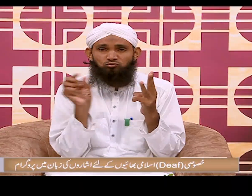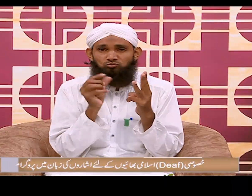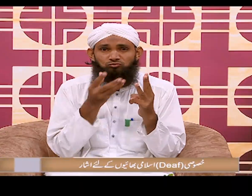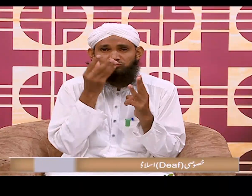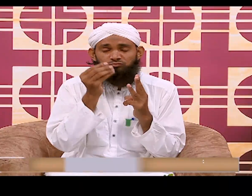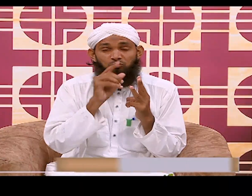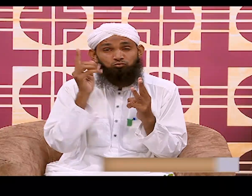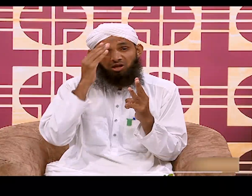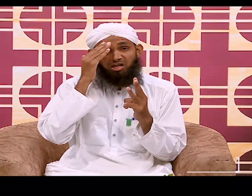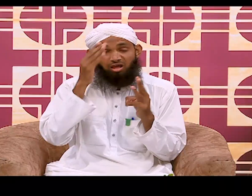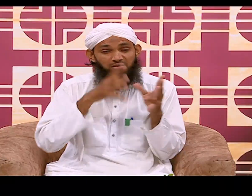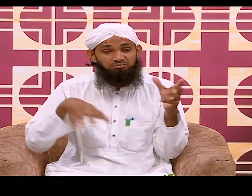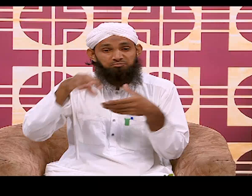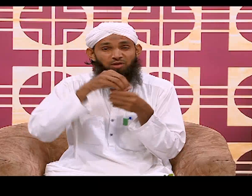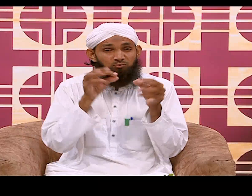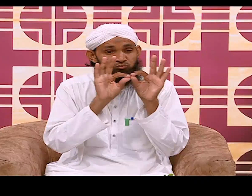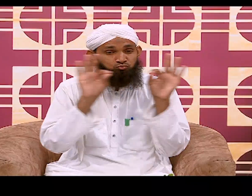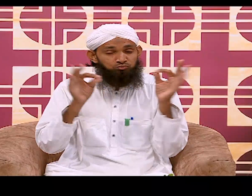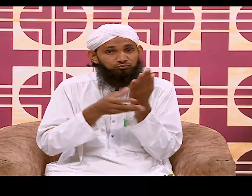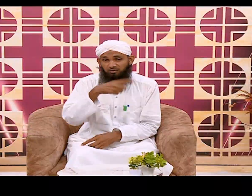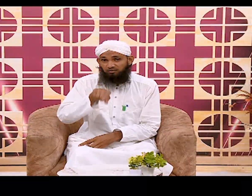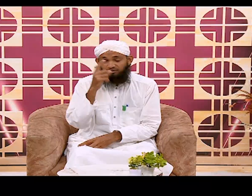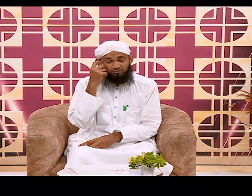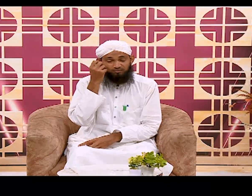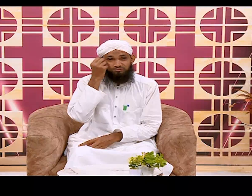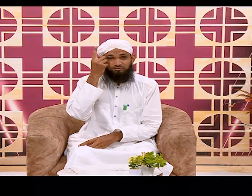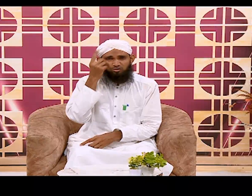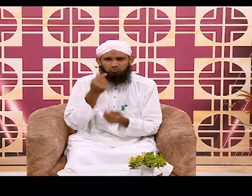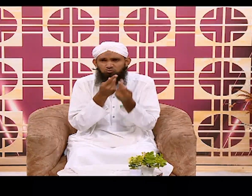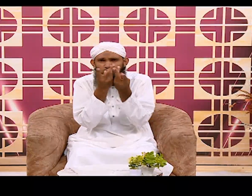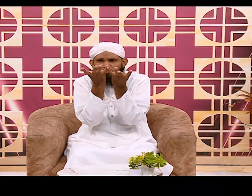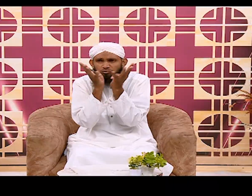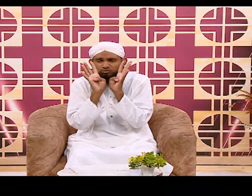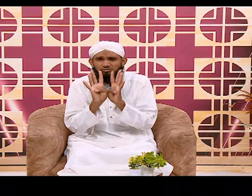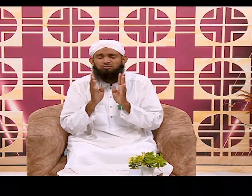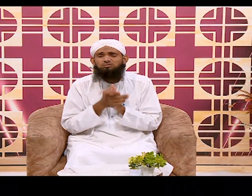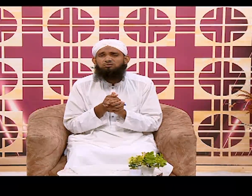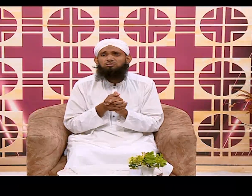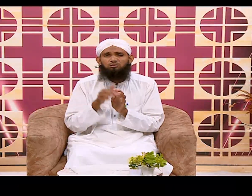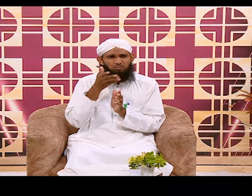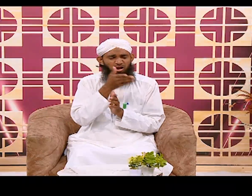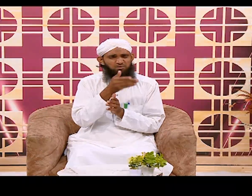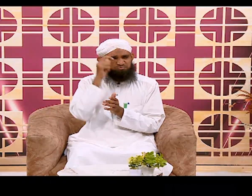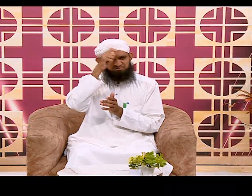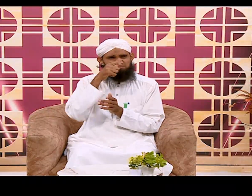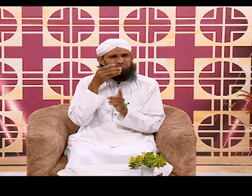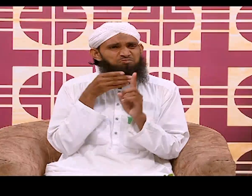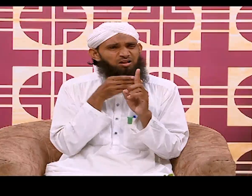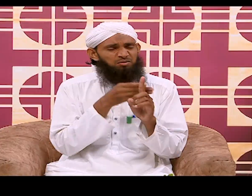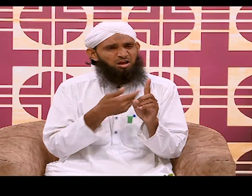پورے دین کا خلاصہ بیان فرما دیا ہے۔ ہمارے ہاں بعض لوگ کہا کرتے ہیں، مولانا صاحب ہم تو